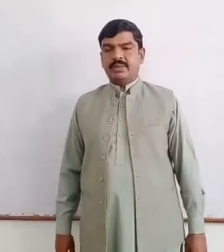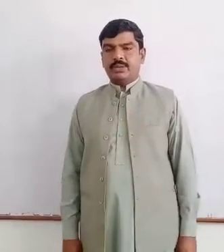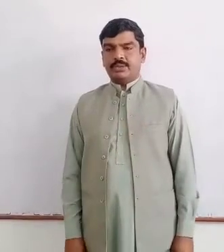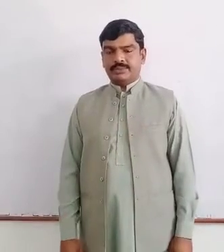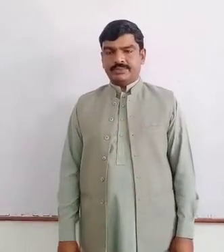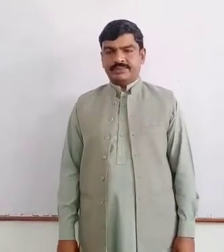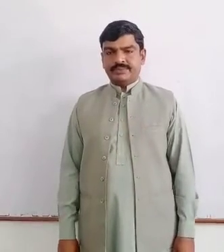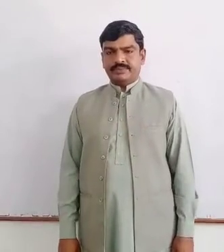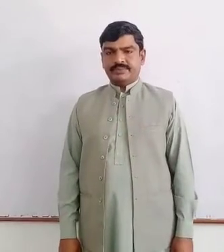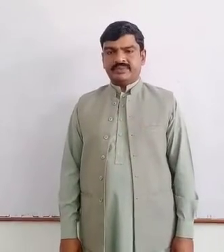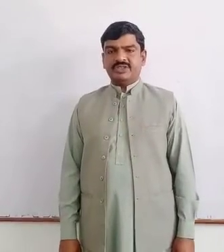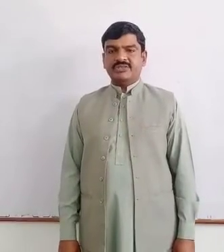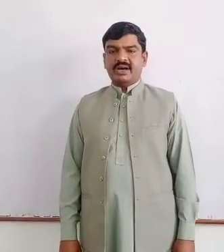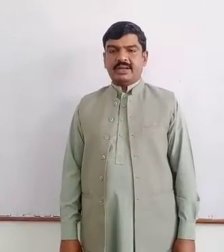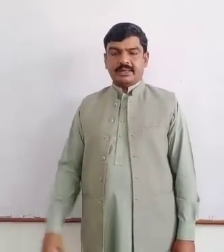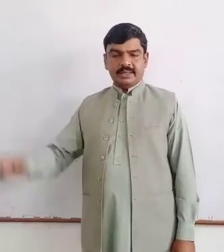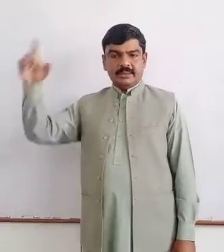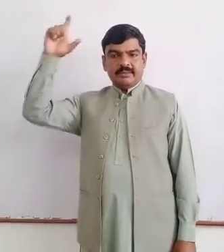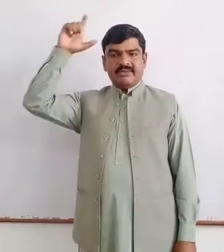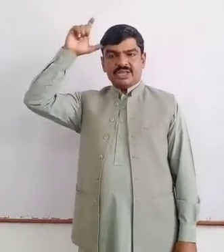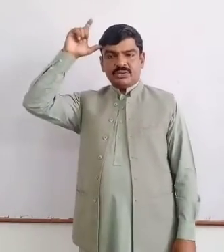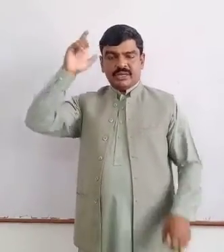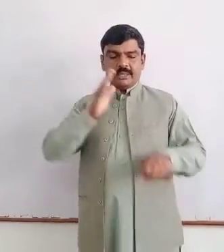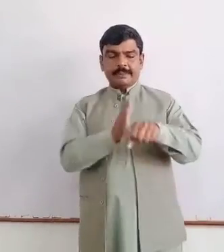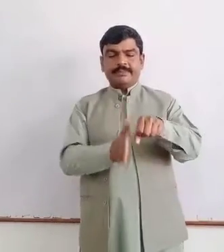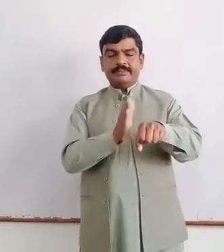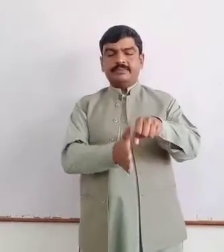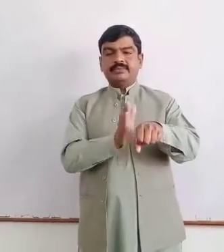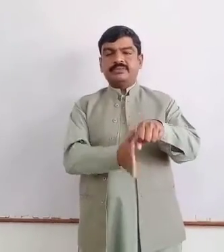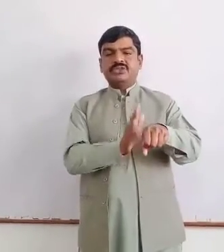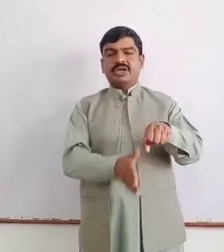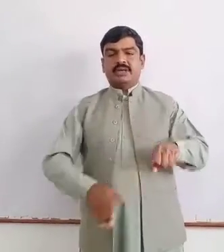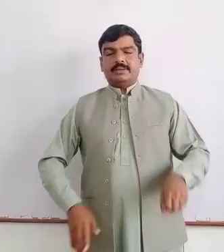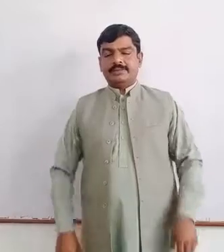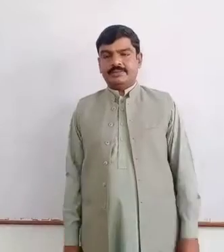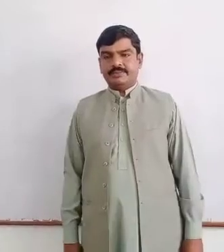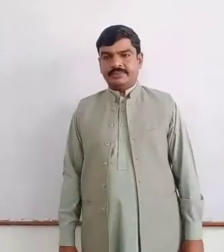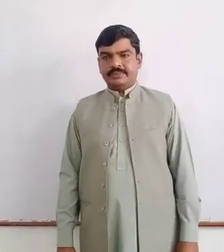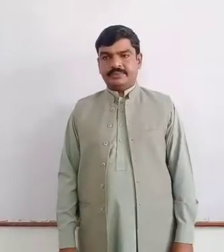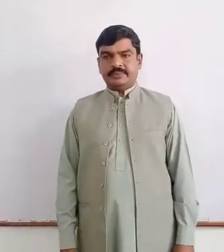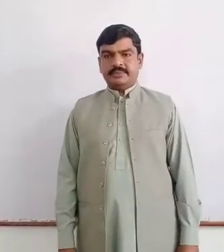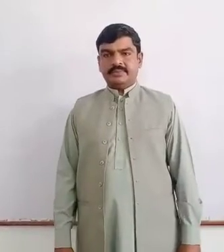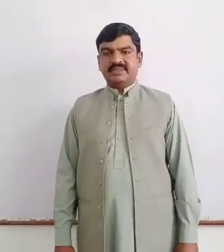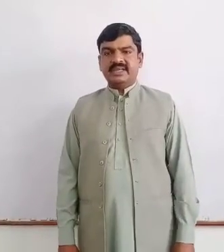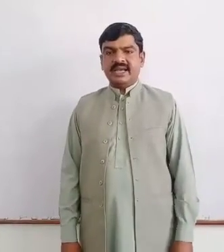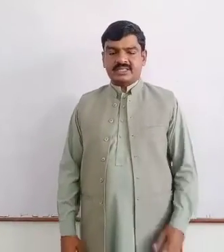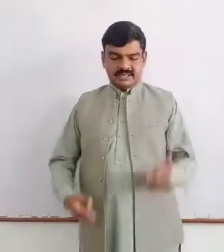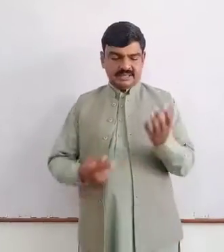तंबाकू। ज्वार। ज्वार मवेशियों का चारा। टैक्स। टैक्स